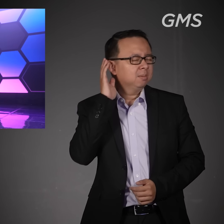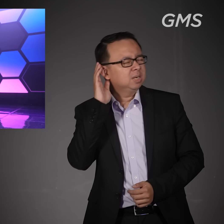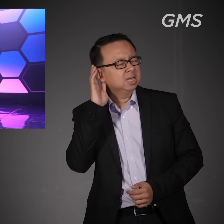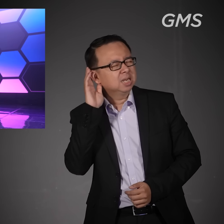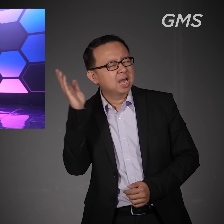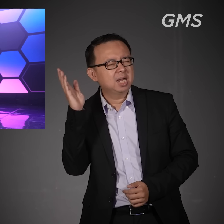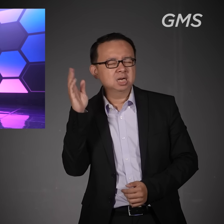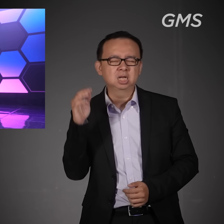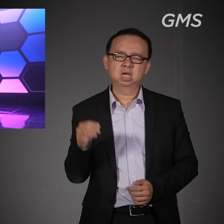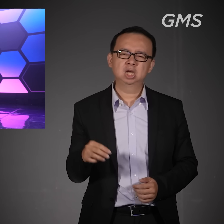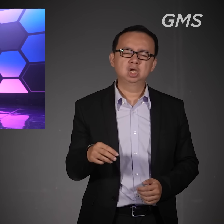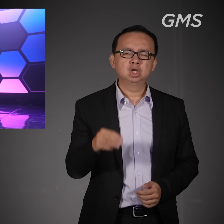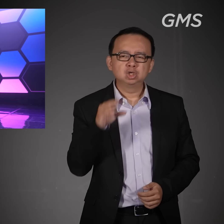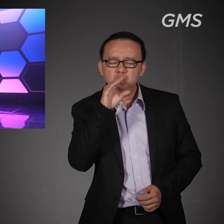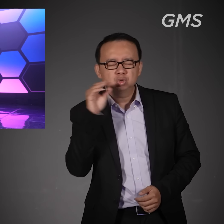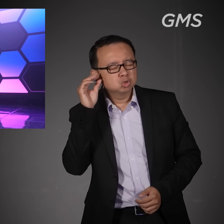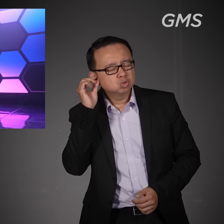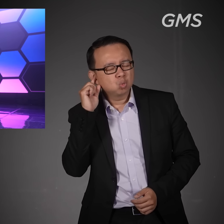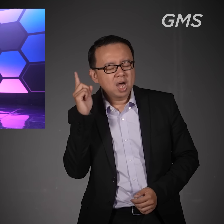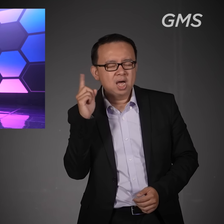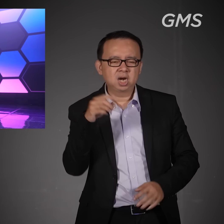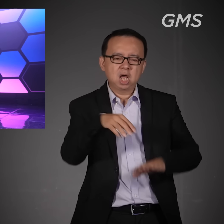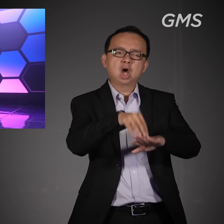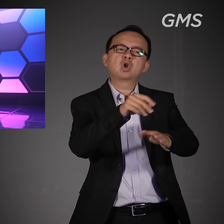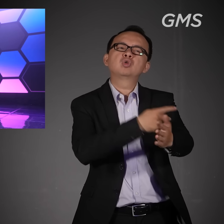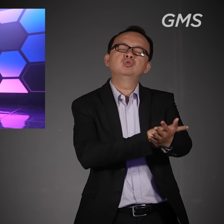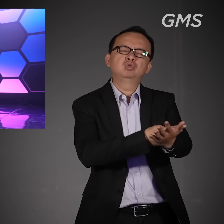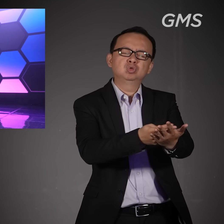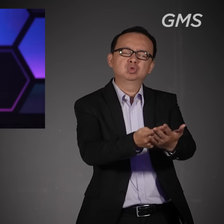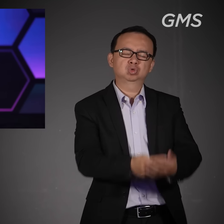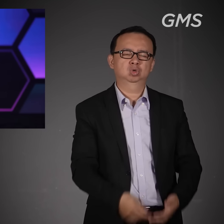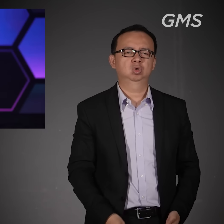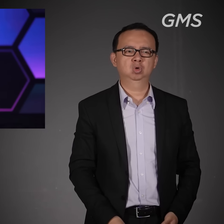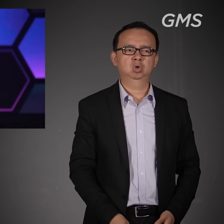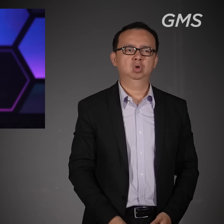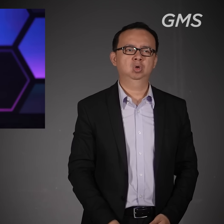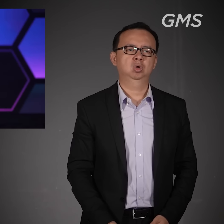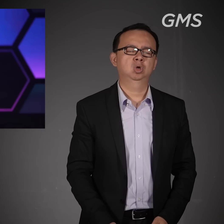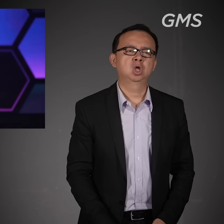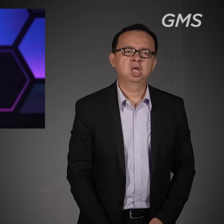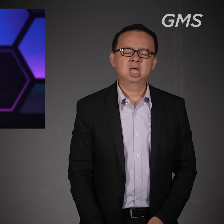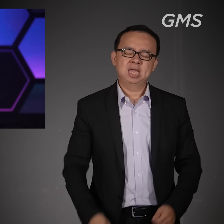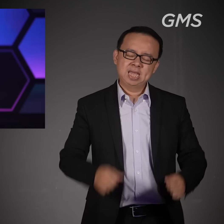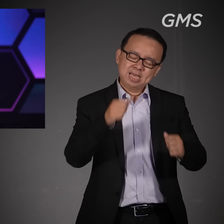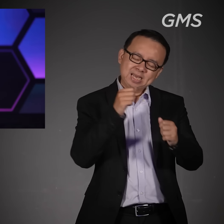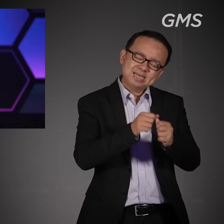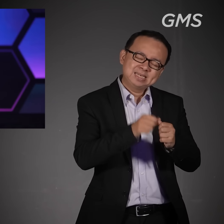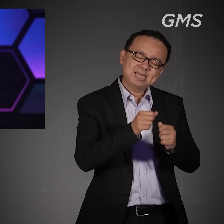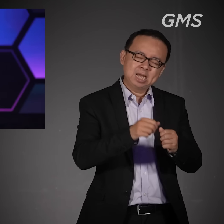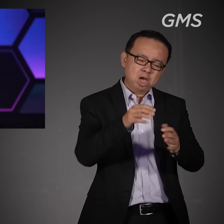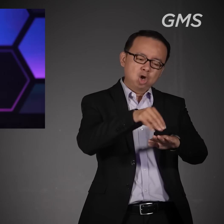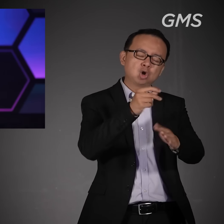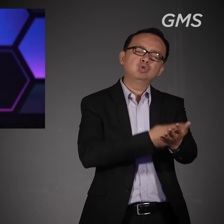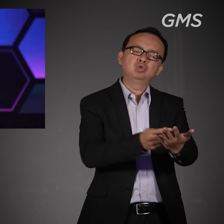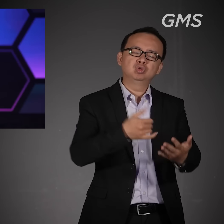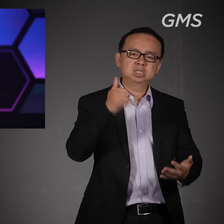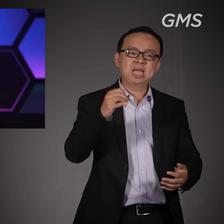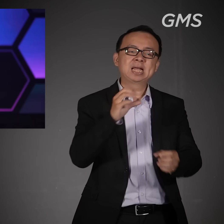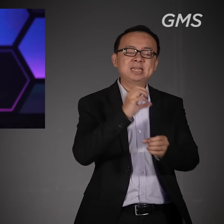Roh Kudus. Lord, let your will not my will be done. Bukan kehendakku yang jadi, tapi kehendakmu